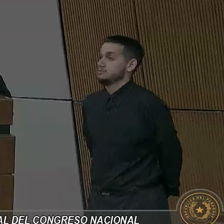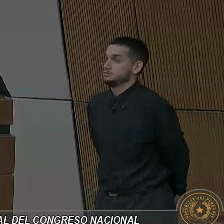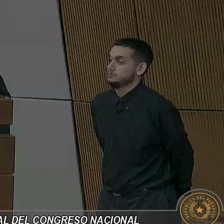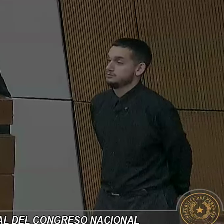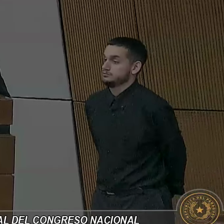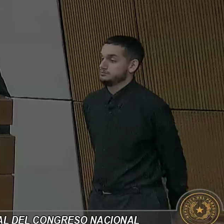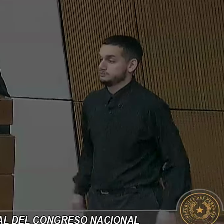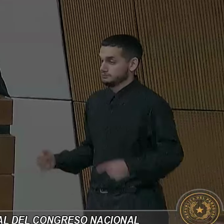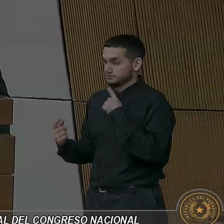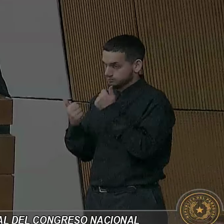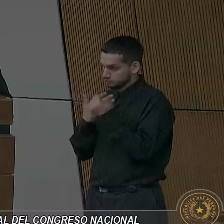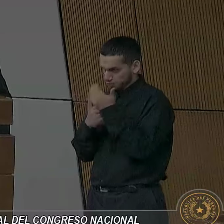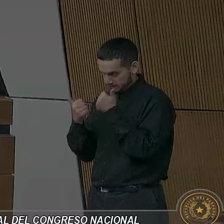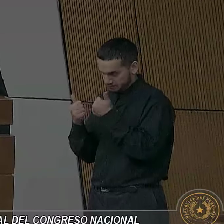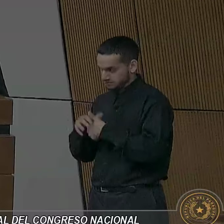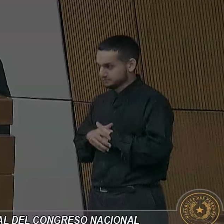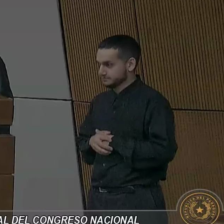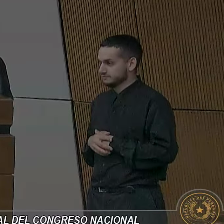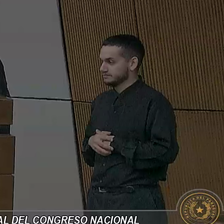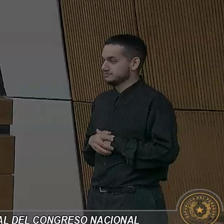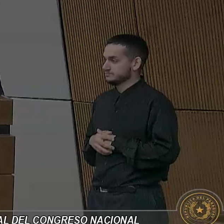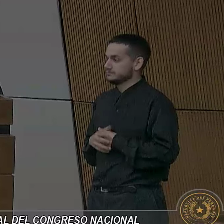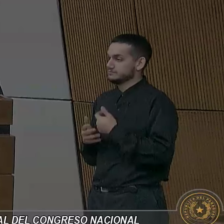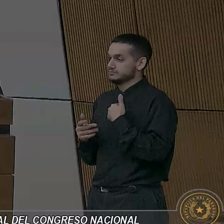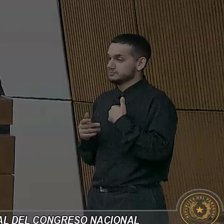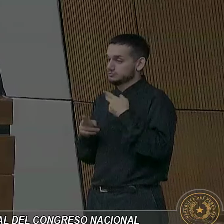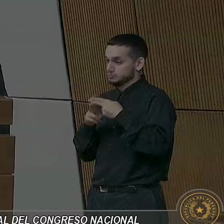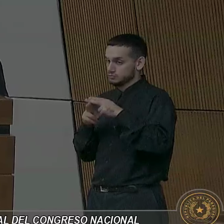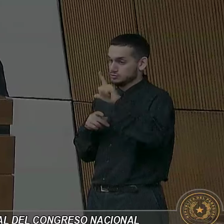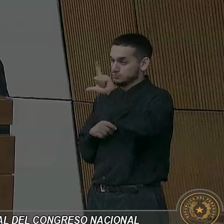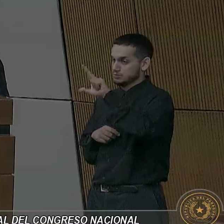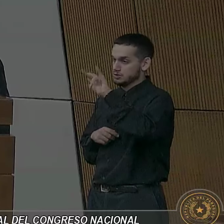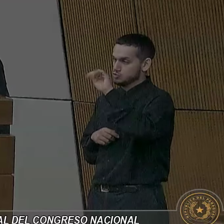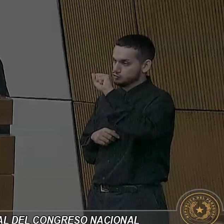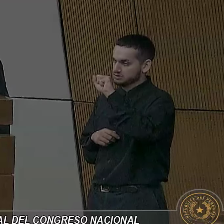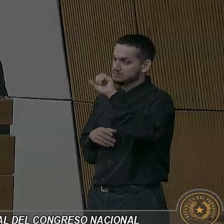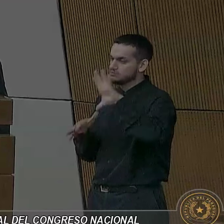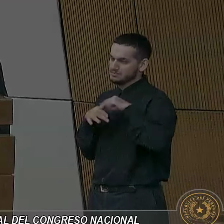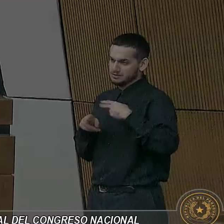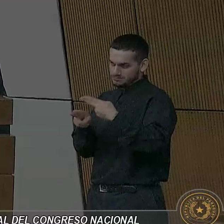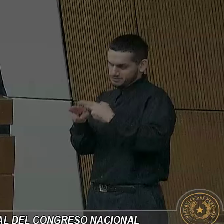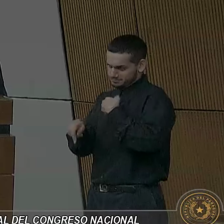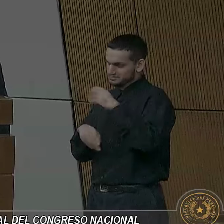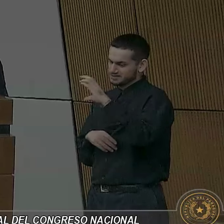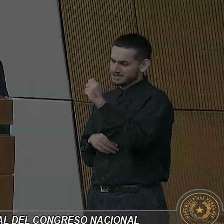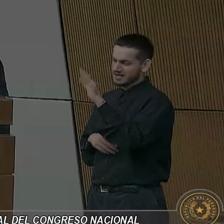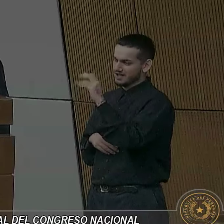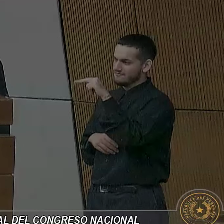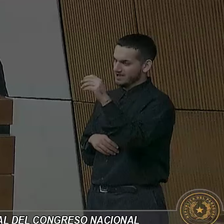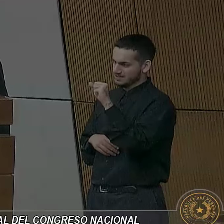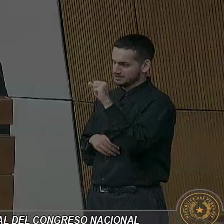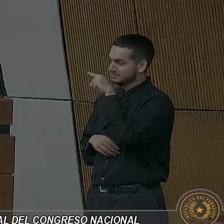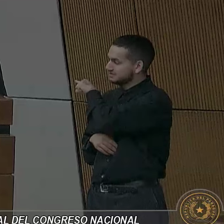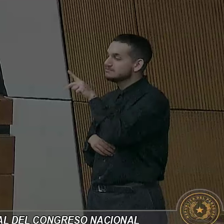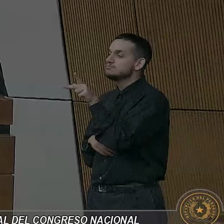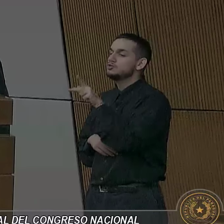Muy buenos días. Le saluda Luis Cabaña, profesor de lengua castellana